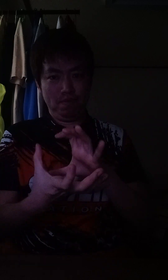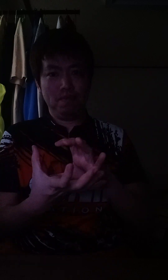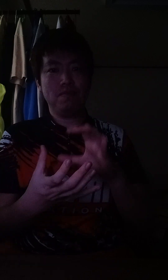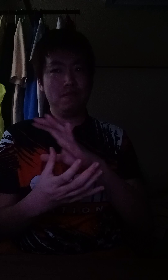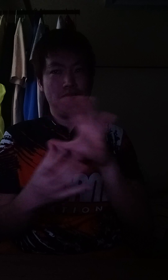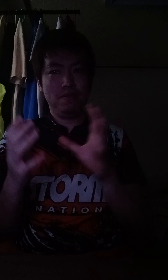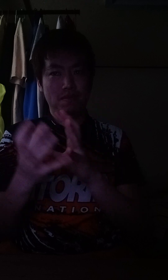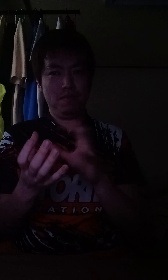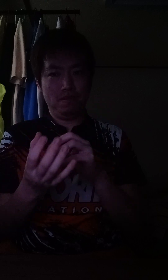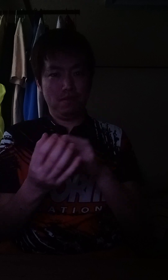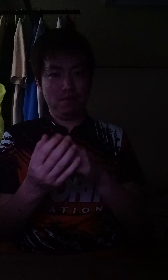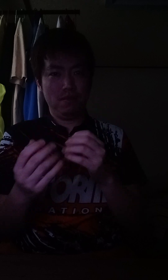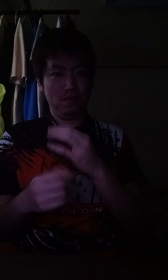빵. 뭐죠?